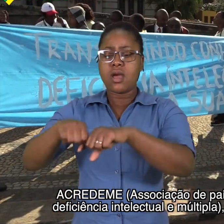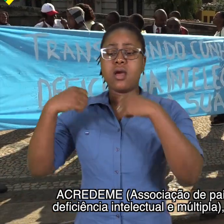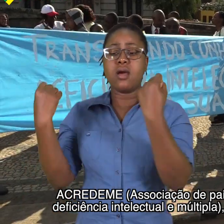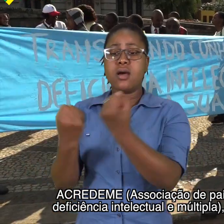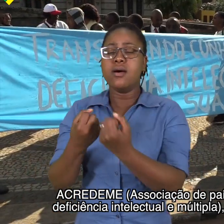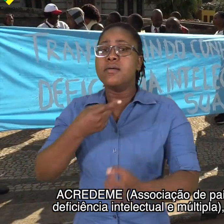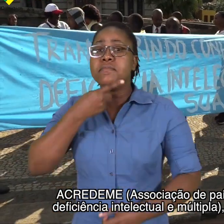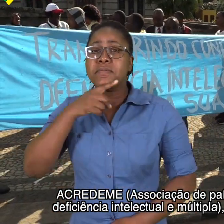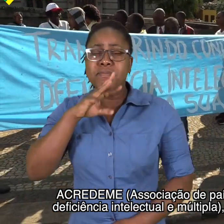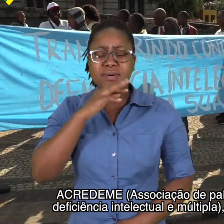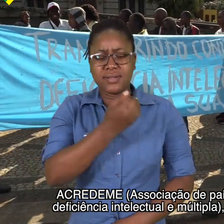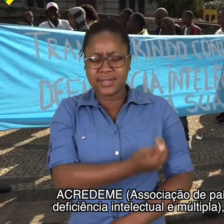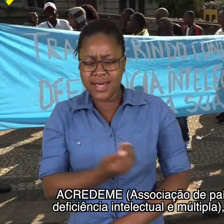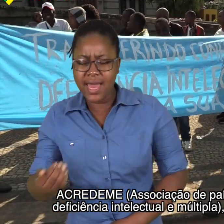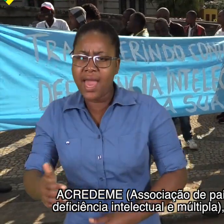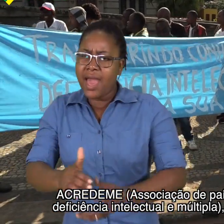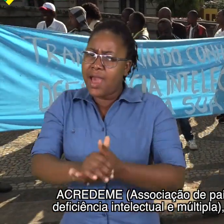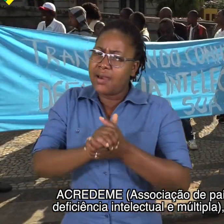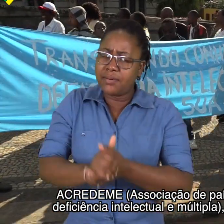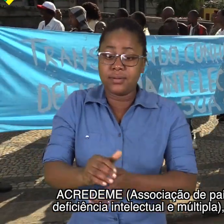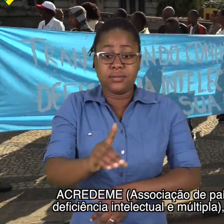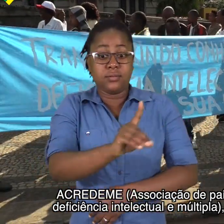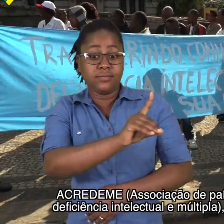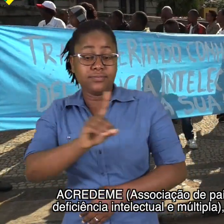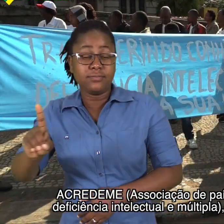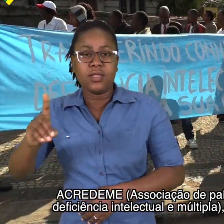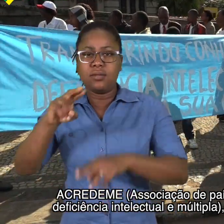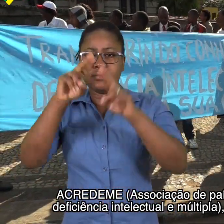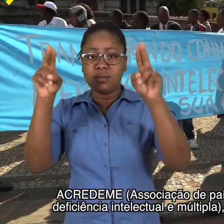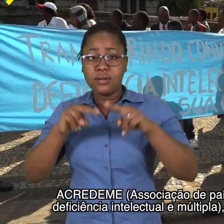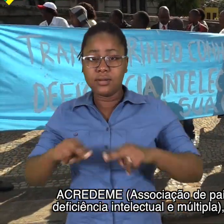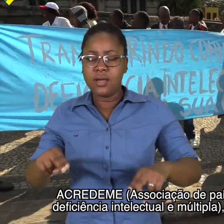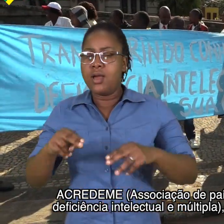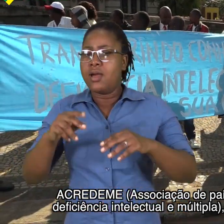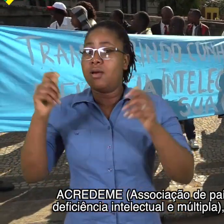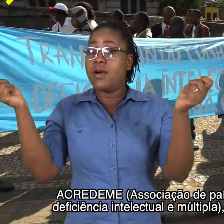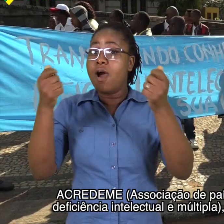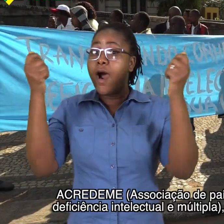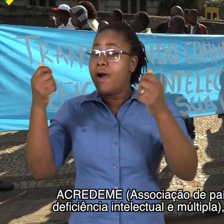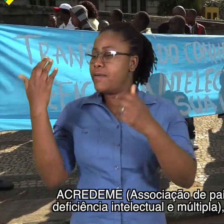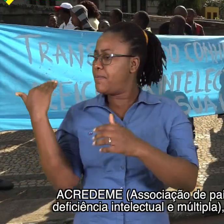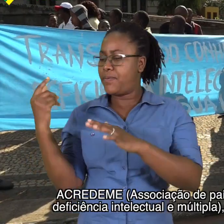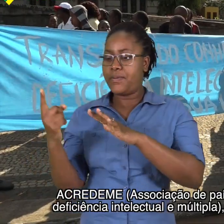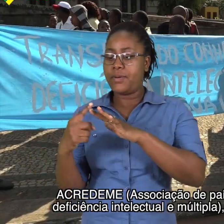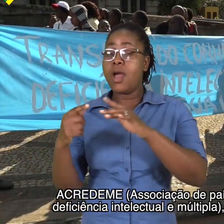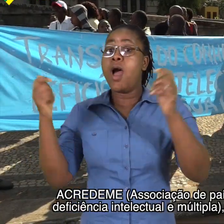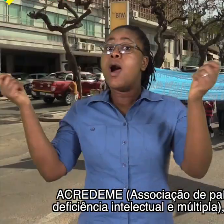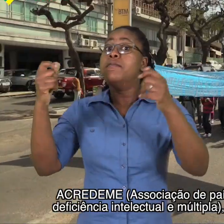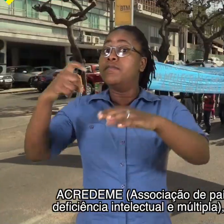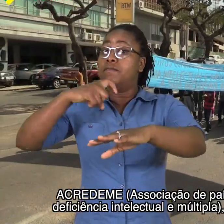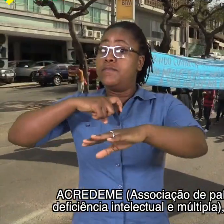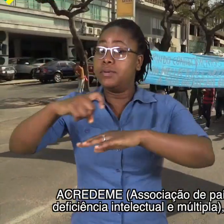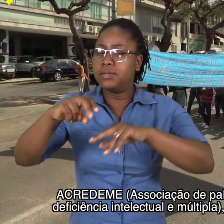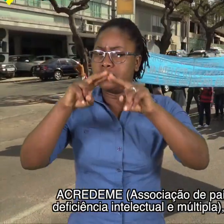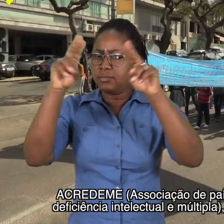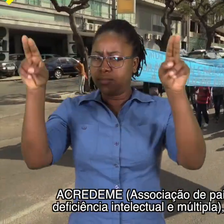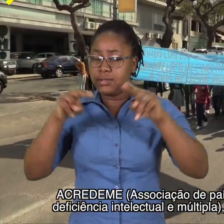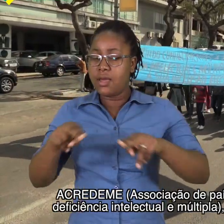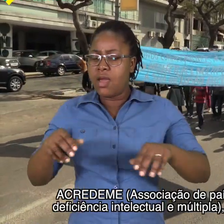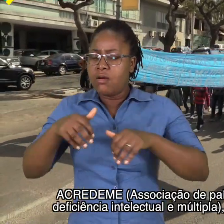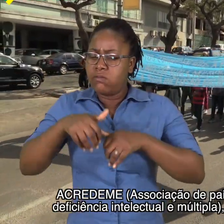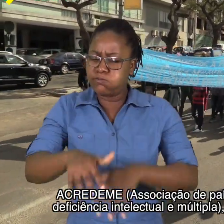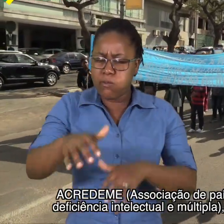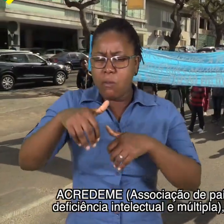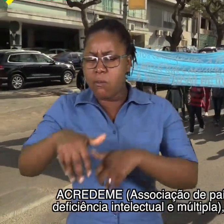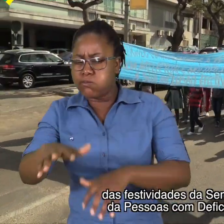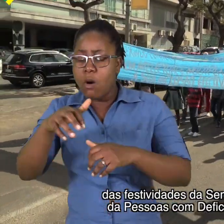a crê na associação de pais e amigos da criança com deficiência intelectual e múltipla deu início esta